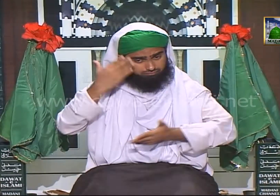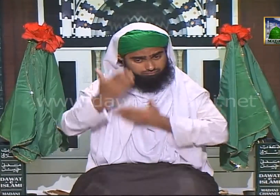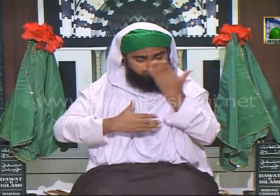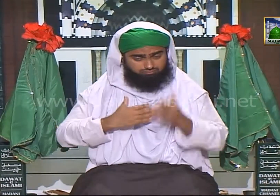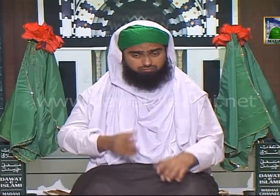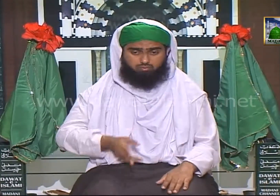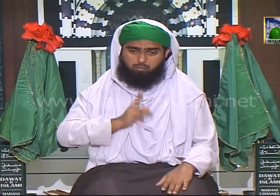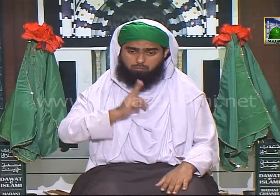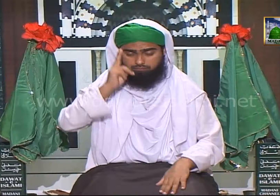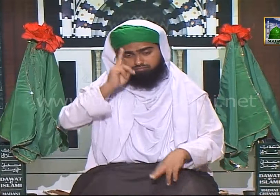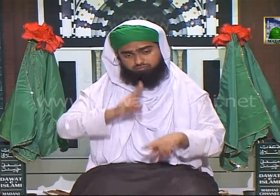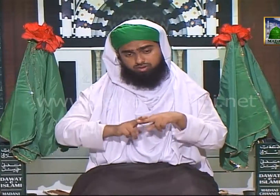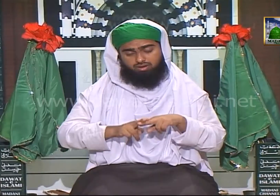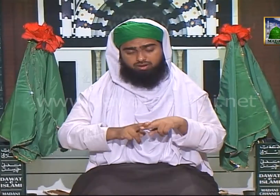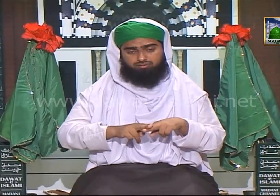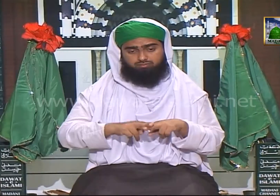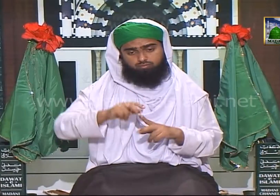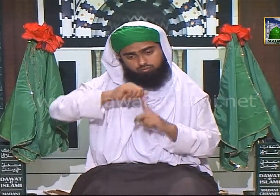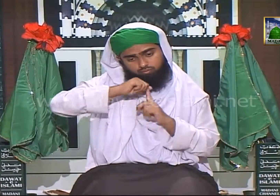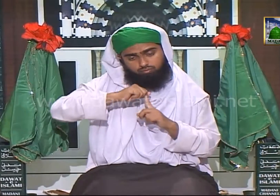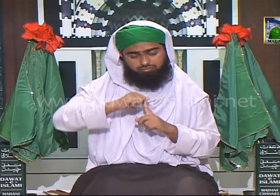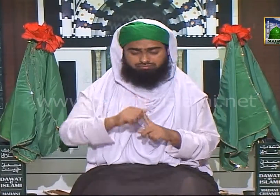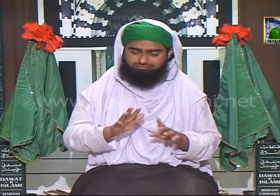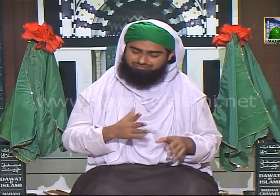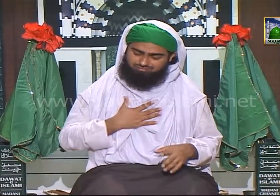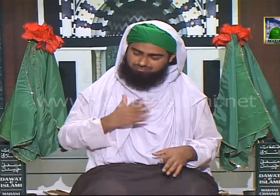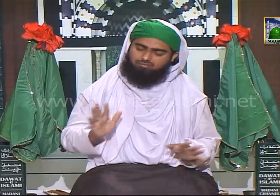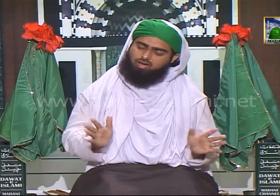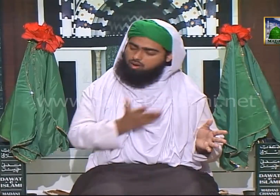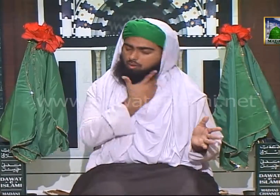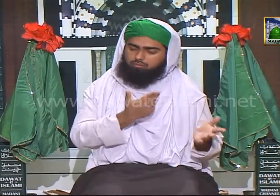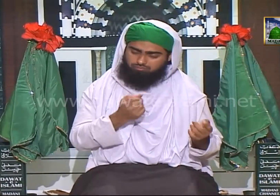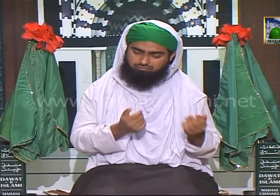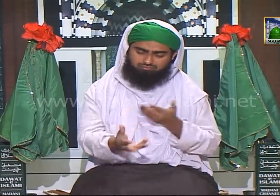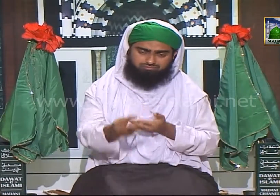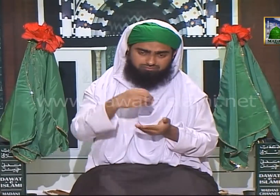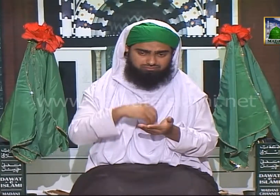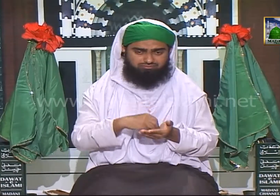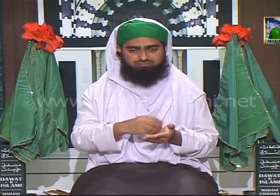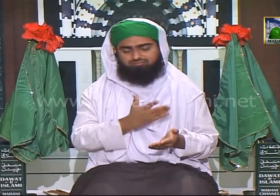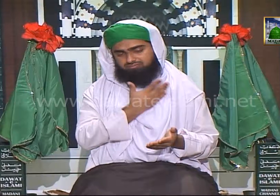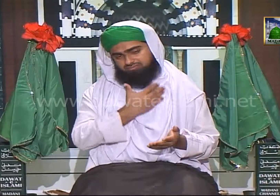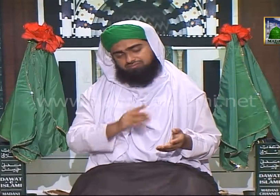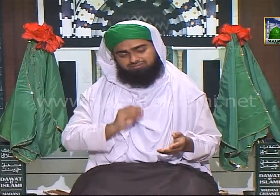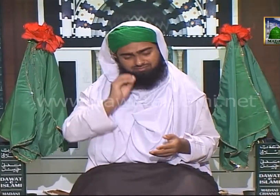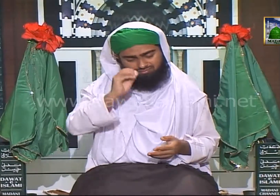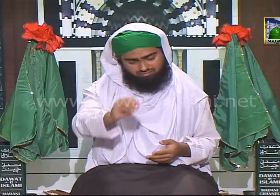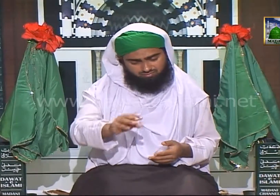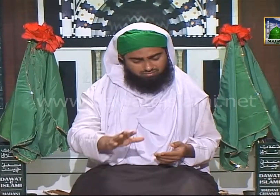پتا ہے، تو اس میں مطلب ہے کہ طے ہو جانا یہ لازمی ہے۔ یہ نہیں چلے گا کہ اپنے انصاف سے دے دو، ٹھیک ہے میں مناسب دے دوں